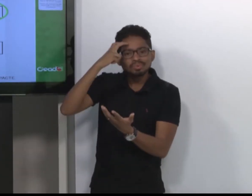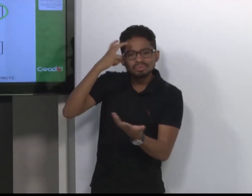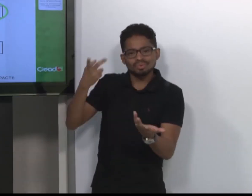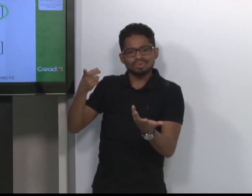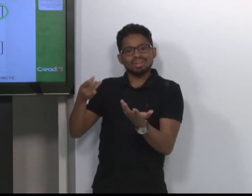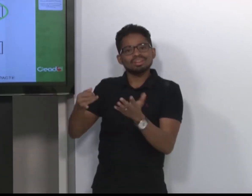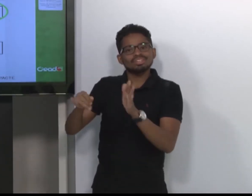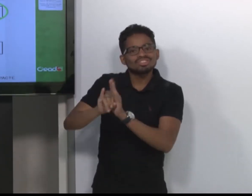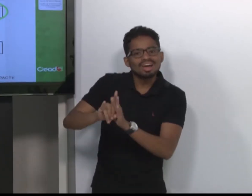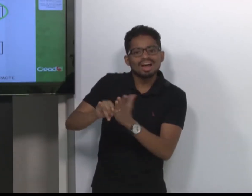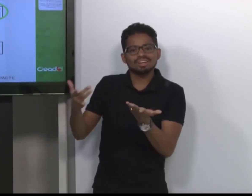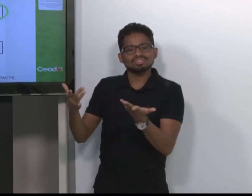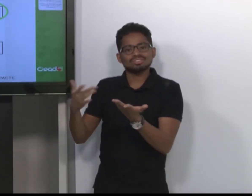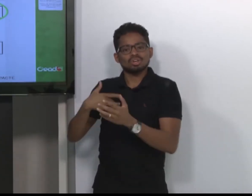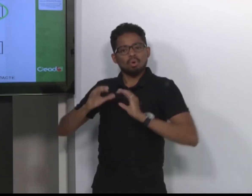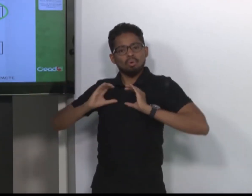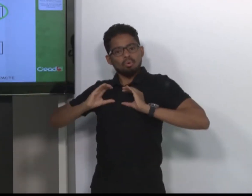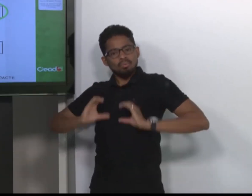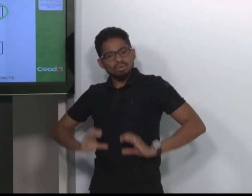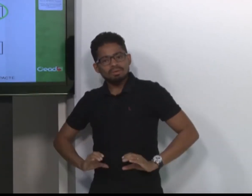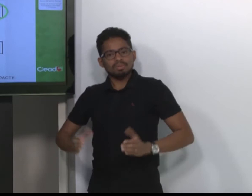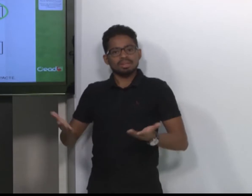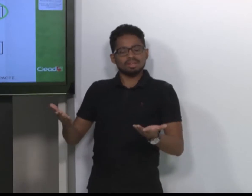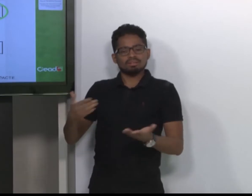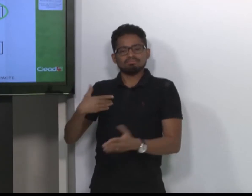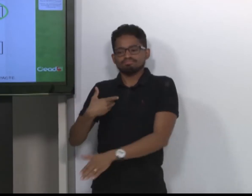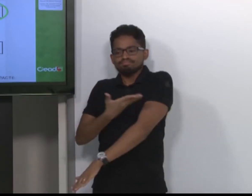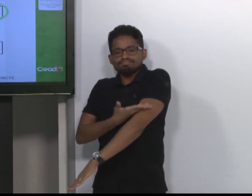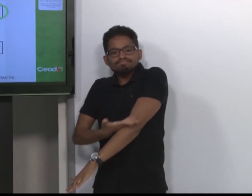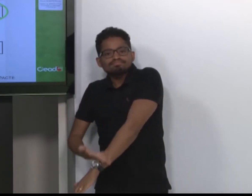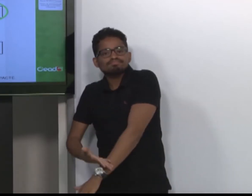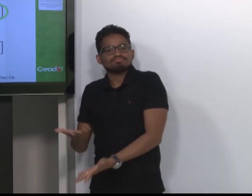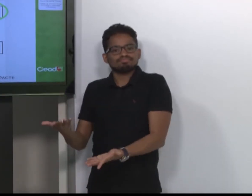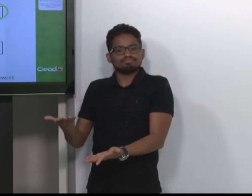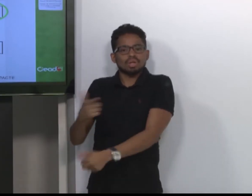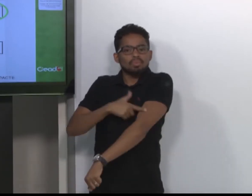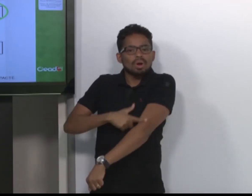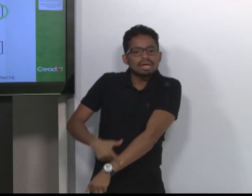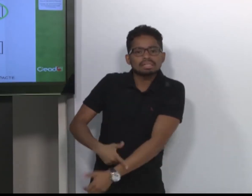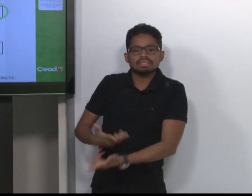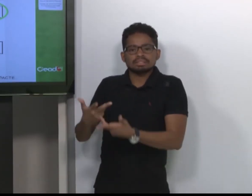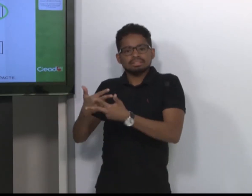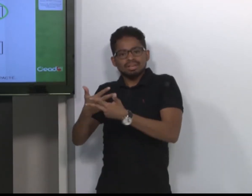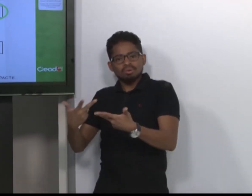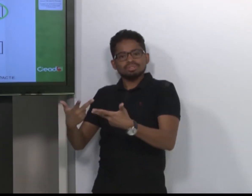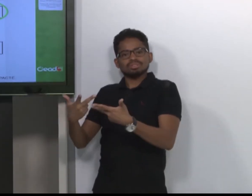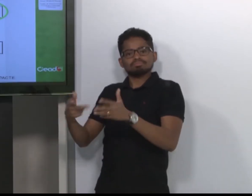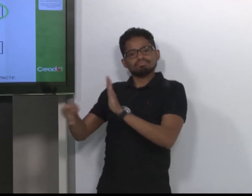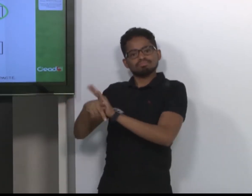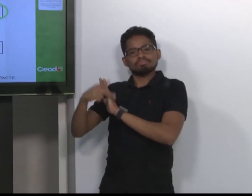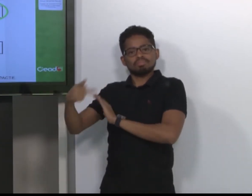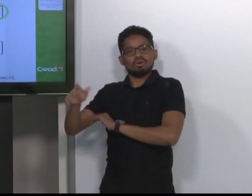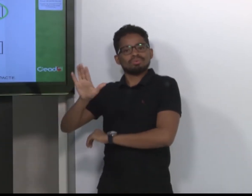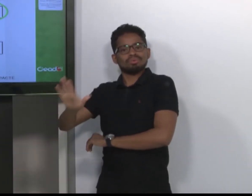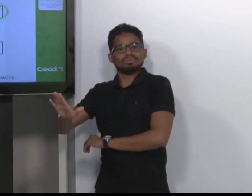Só o conhecimento da língua é importante? Não. É necessário agregar conhecimentos